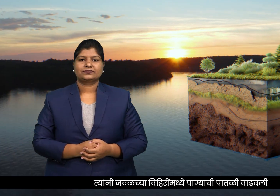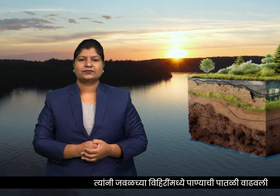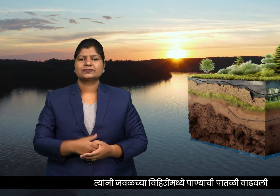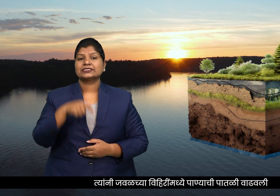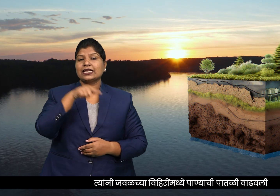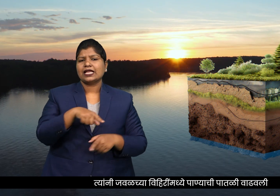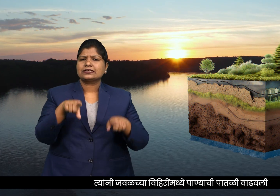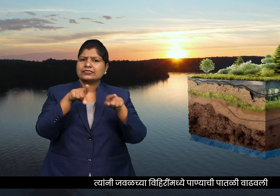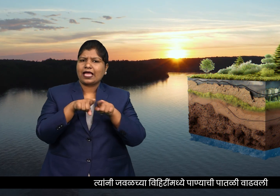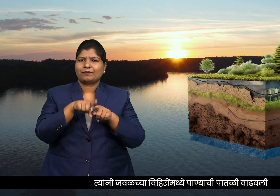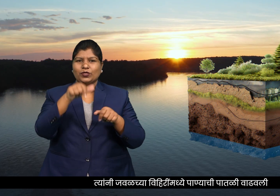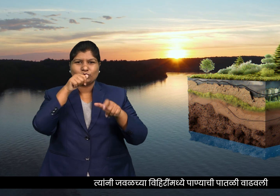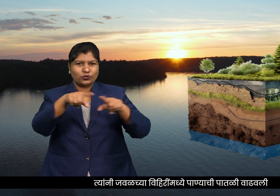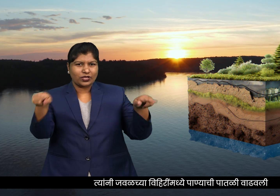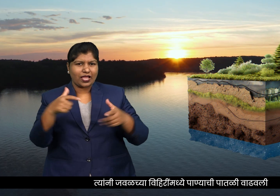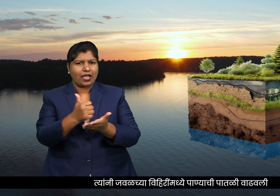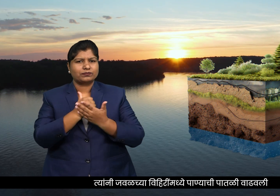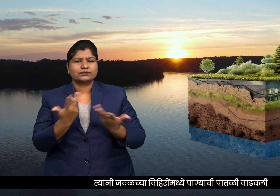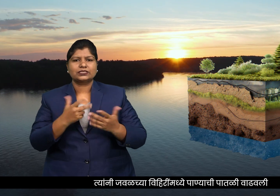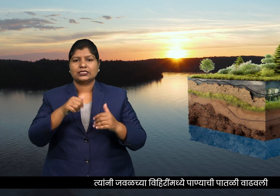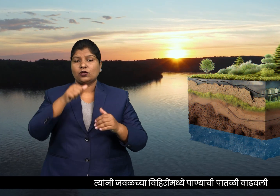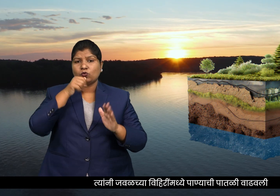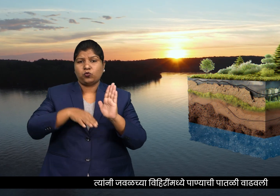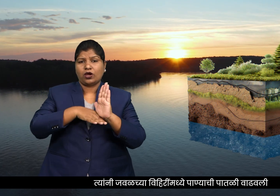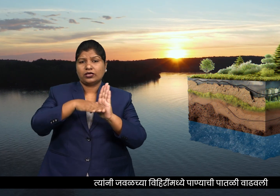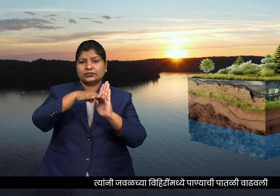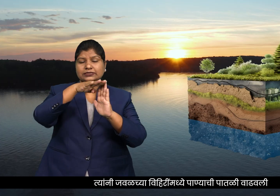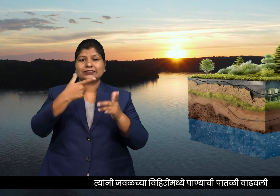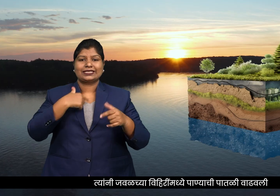त्यांनी जवळच्या विहिरीमध्ये पाण्याची पातळी वाढवली